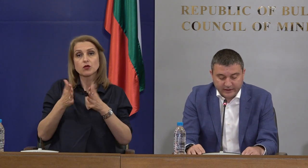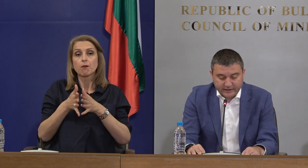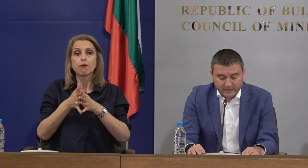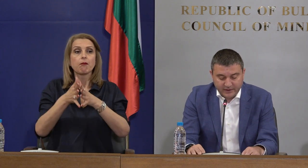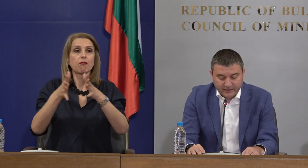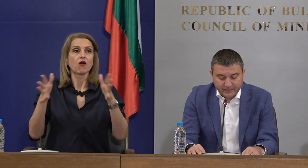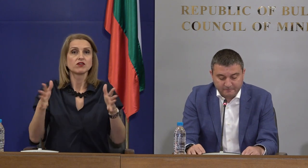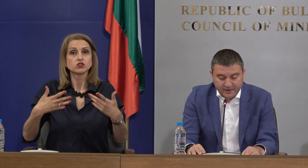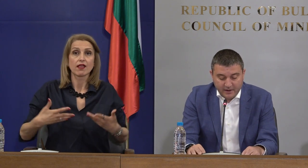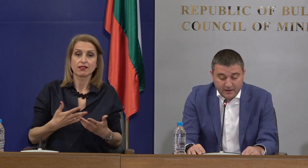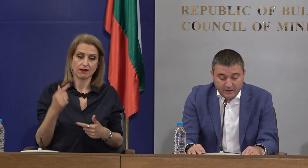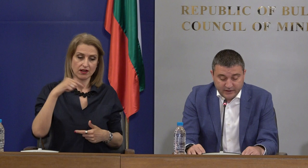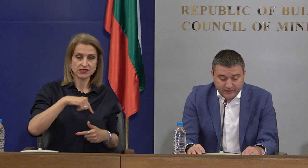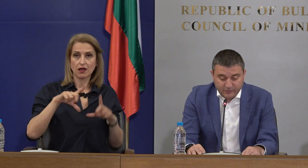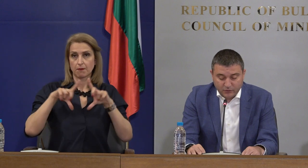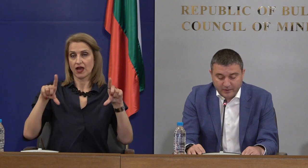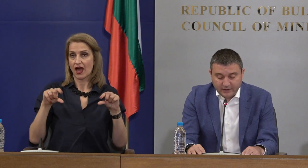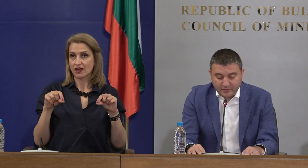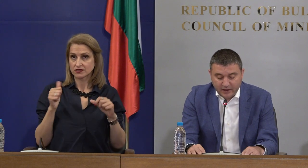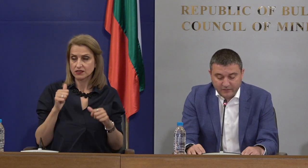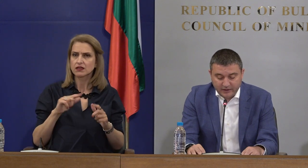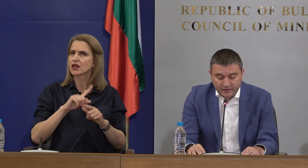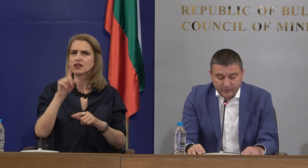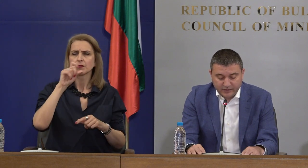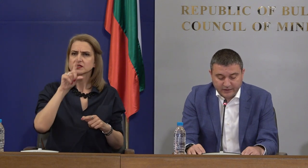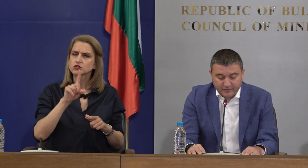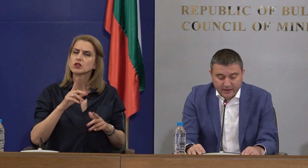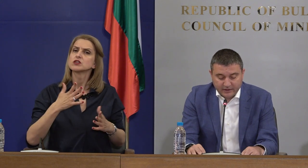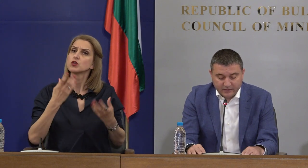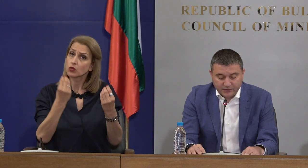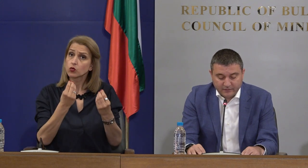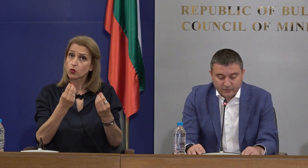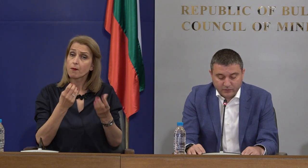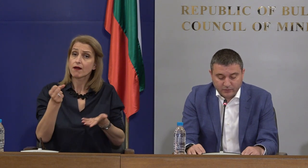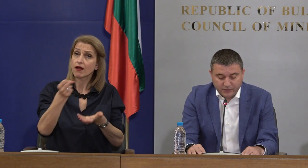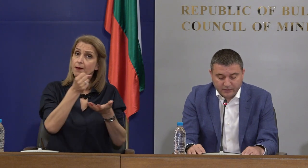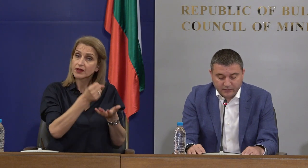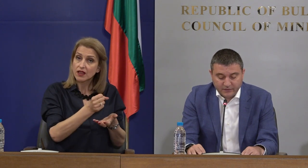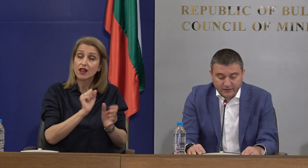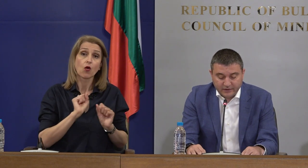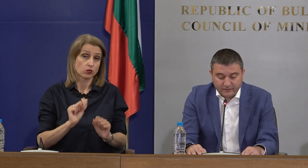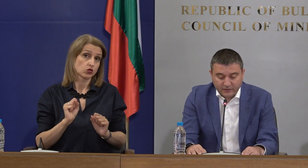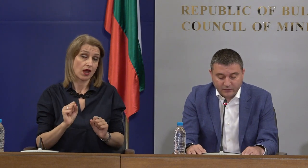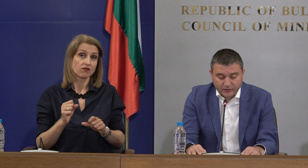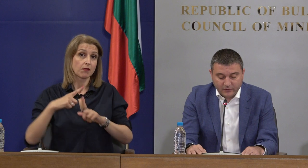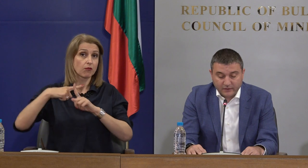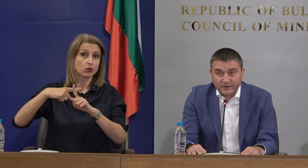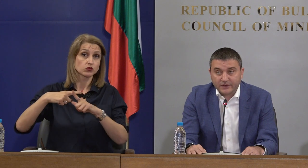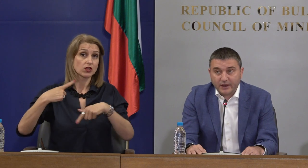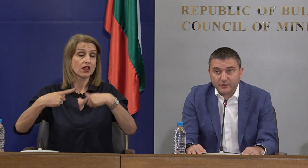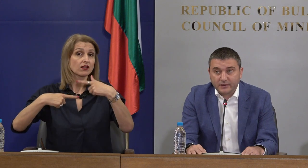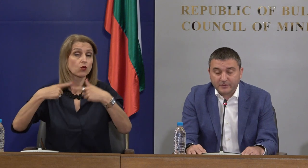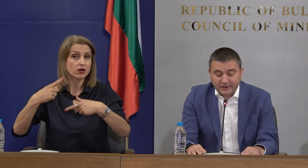по-широк интерес към емисията. Независимо от добрите капиталови и ликвидни позиции на банката, очакваното положително развитие и сравнително